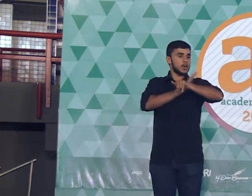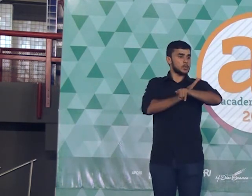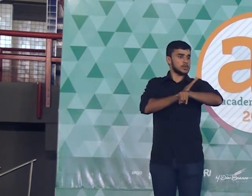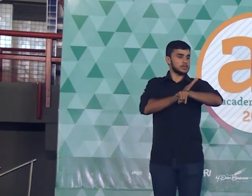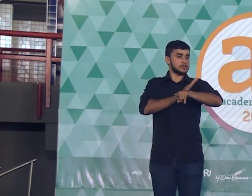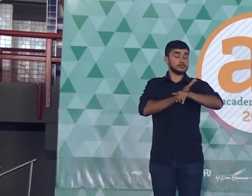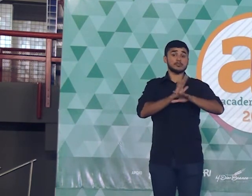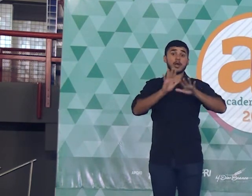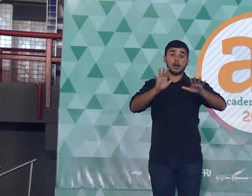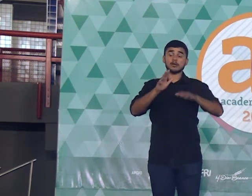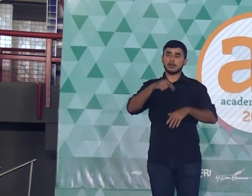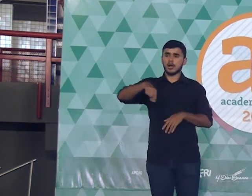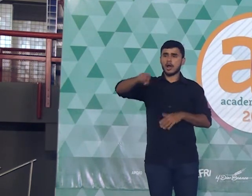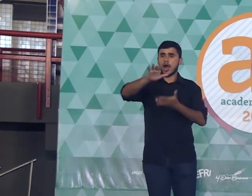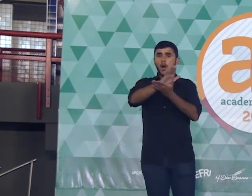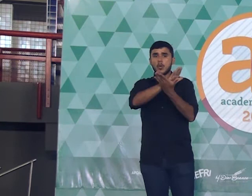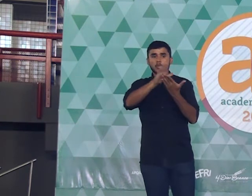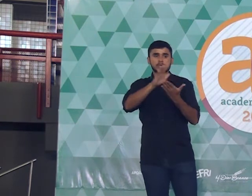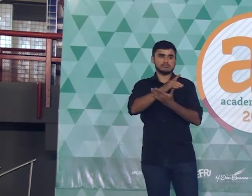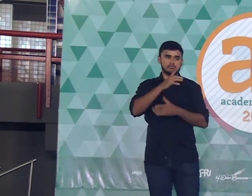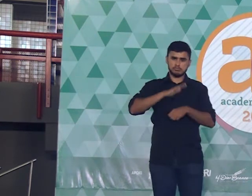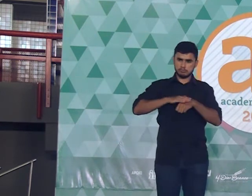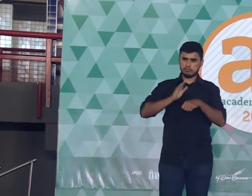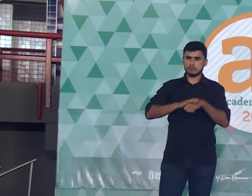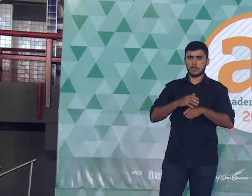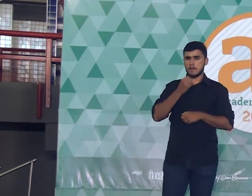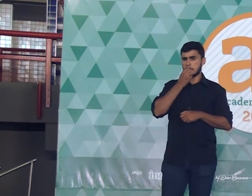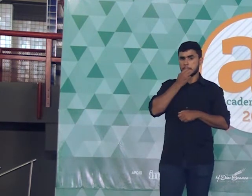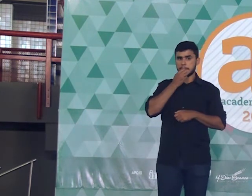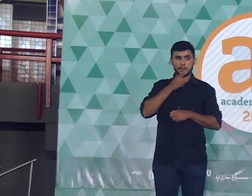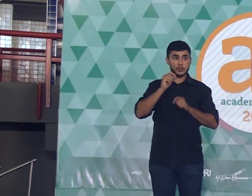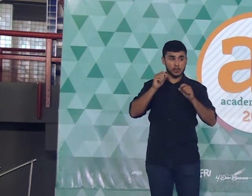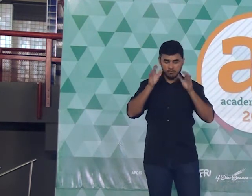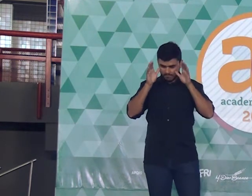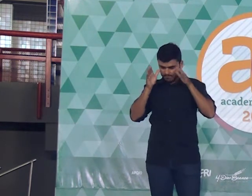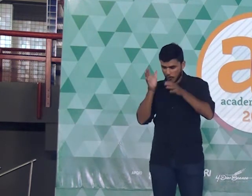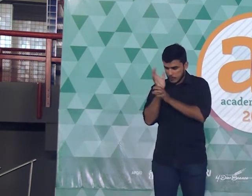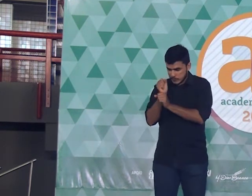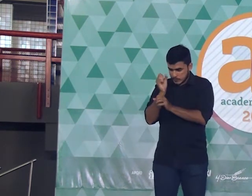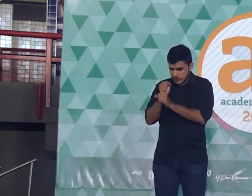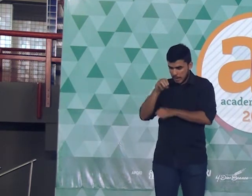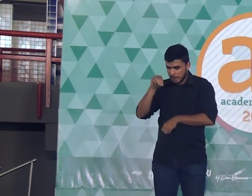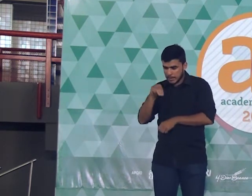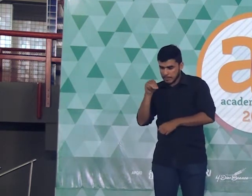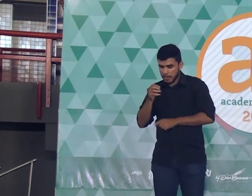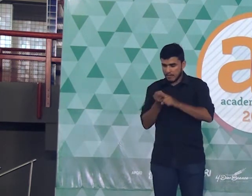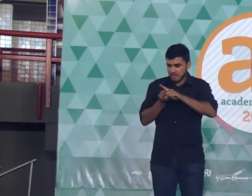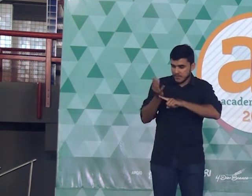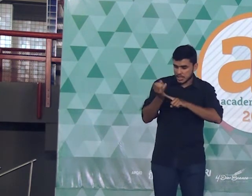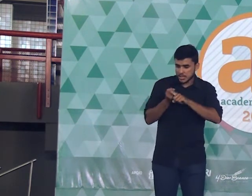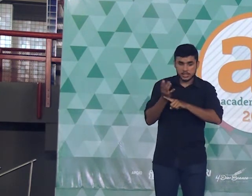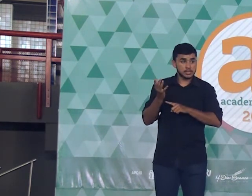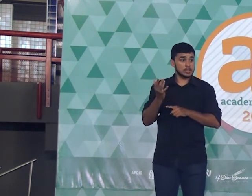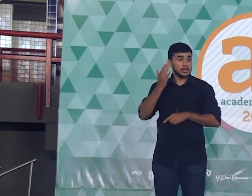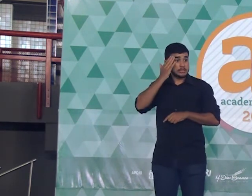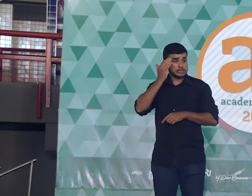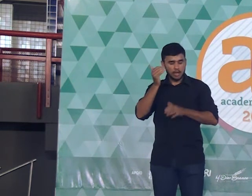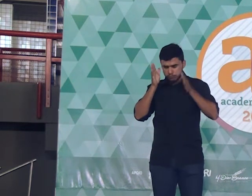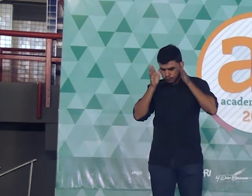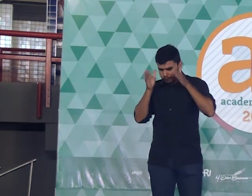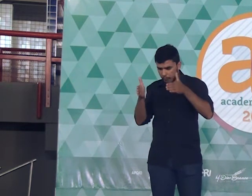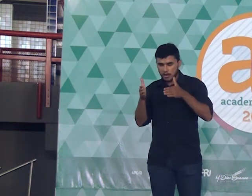Alguns de vocês têm uma habilidade extraordinária para ciências exatas. Então, a maioria das questões de física você vai achar